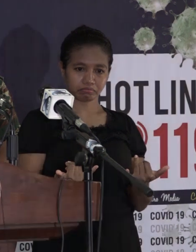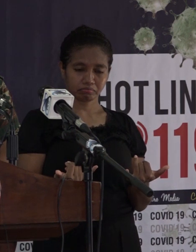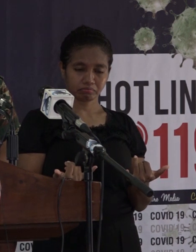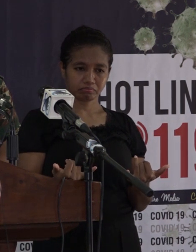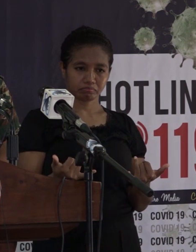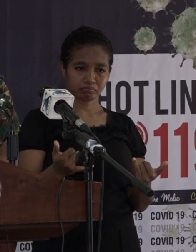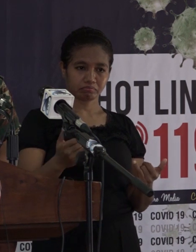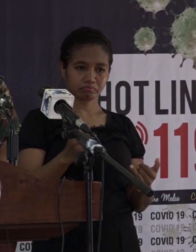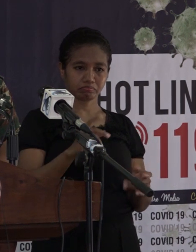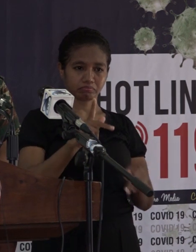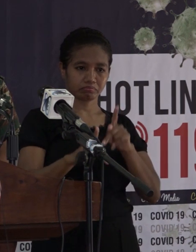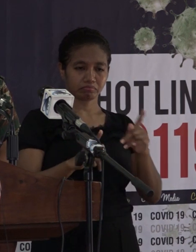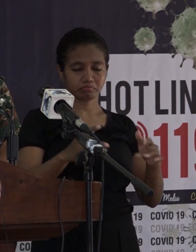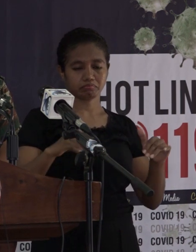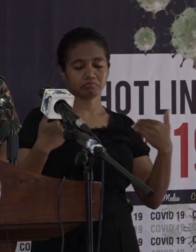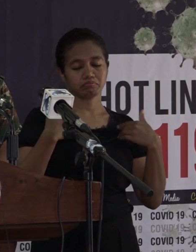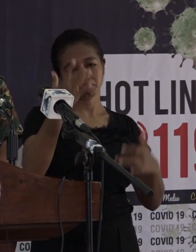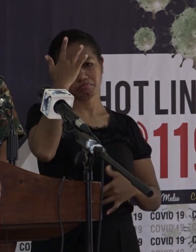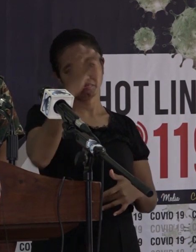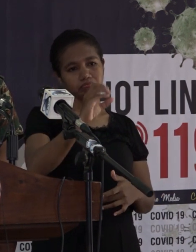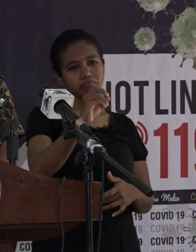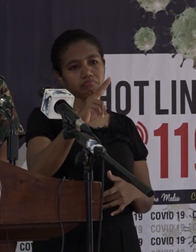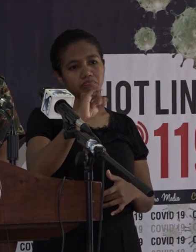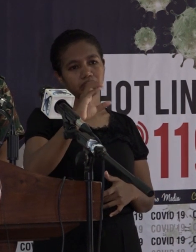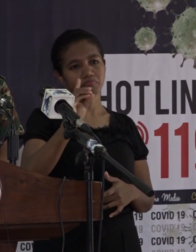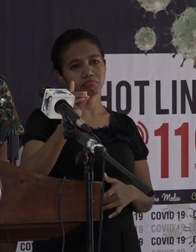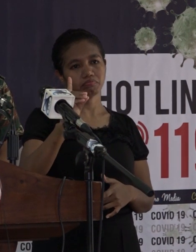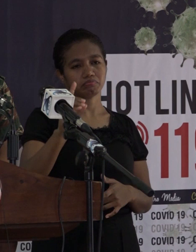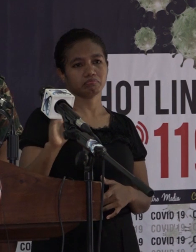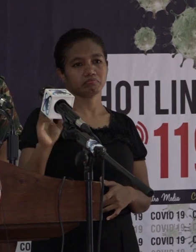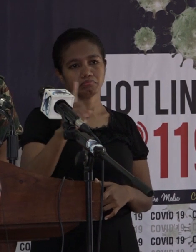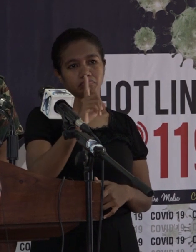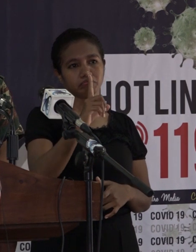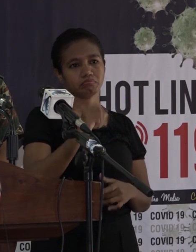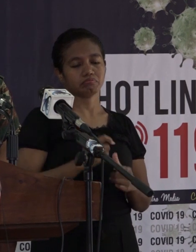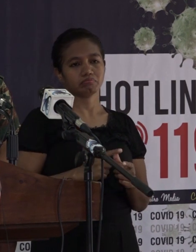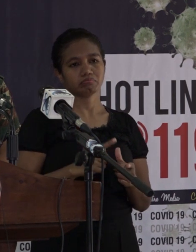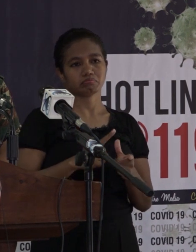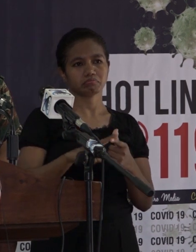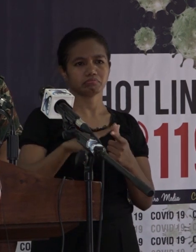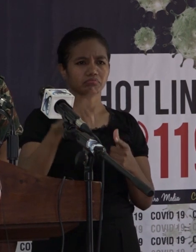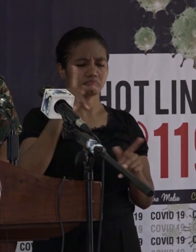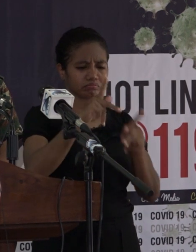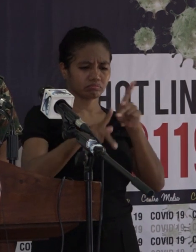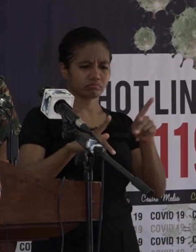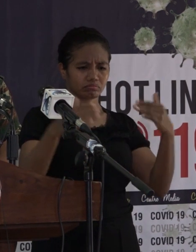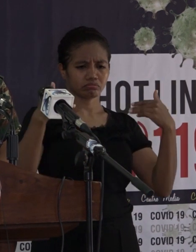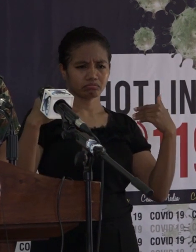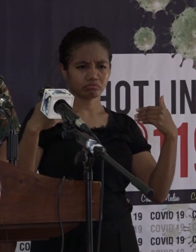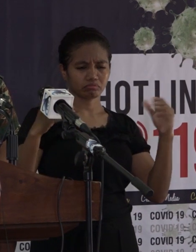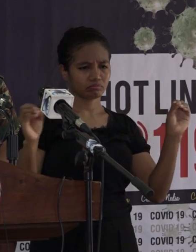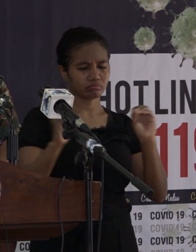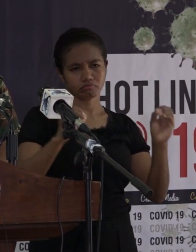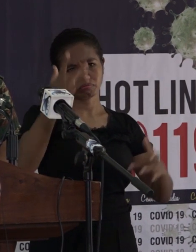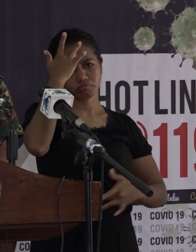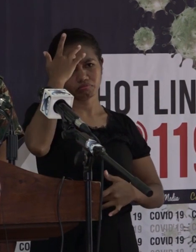funa coto se continua a ir na fatin. E caso negativo, você que já tornou o